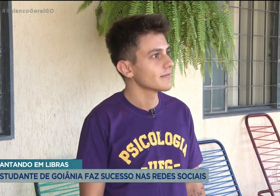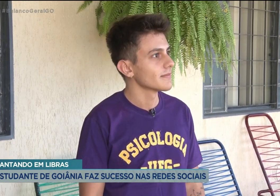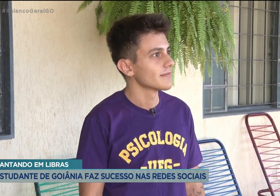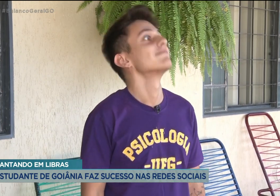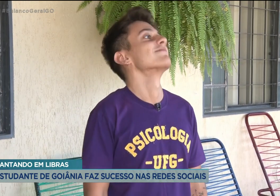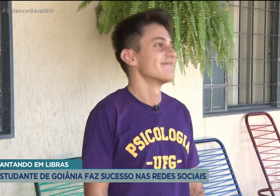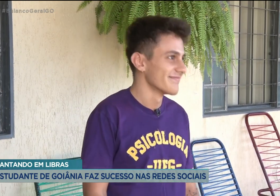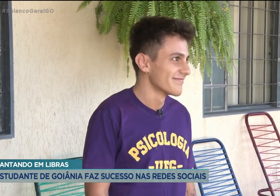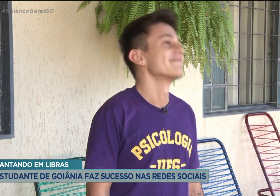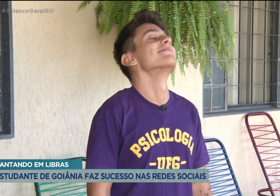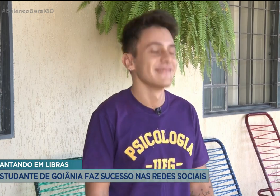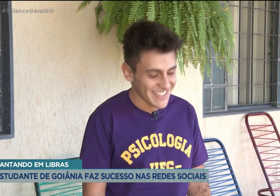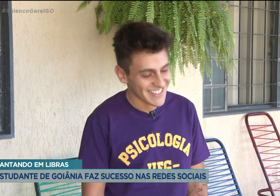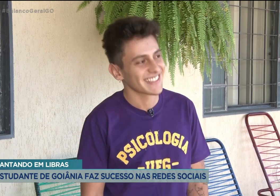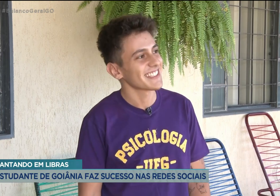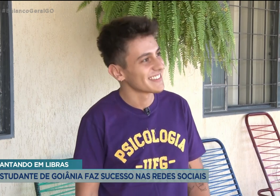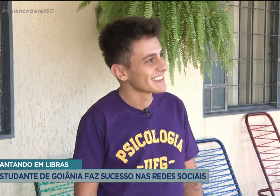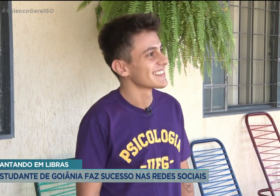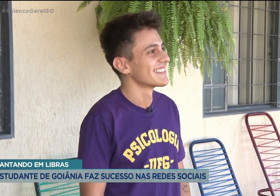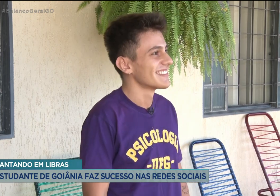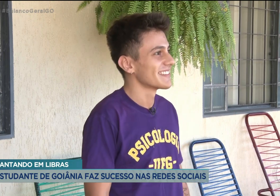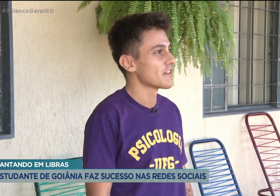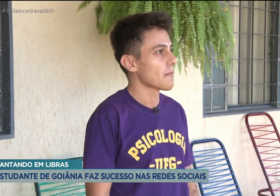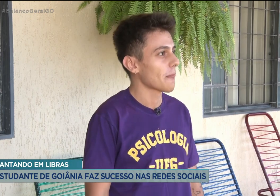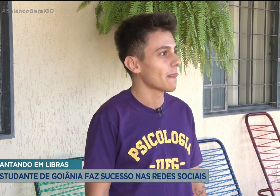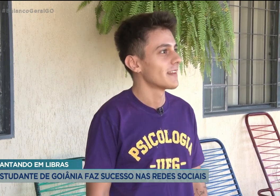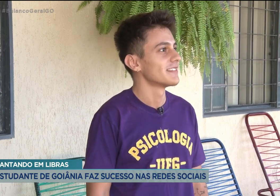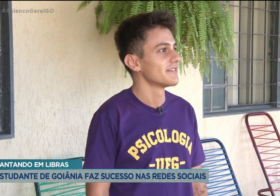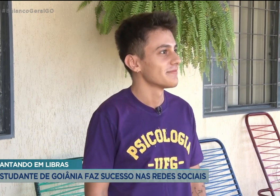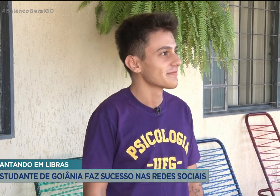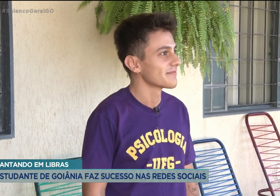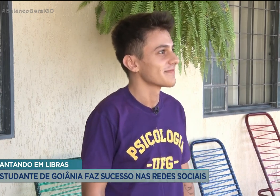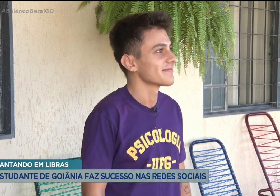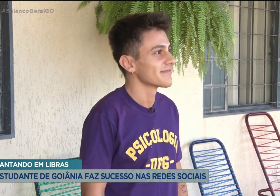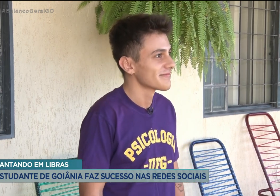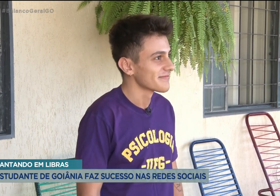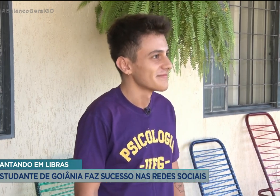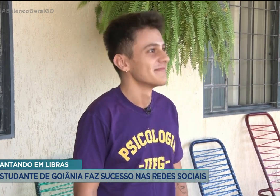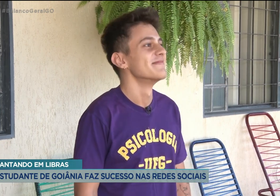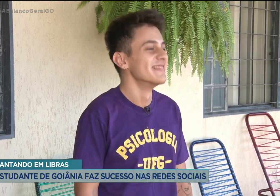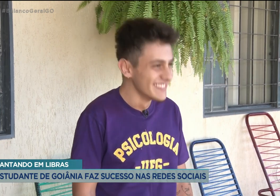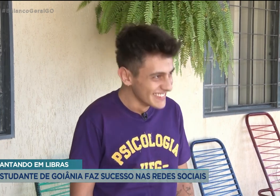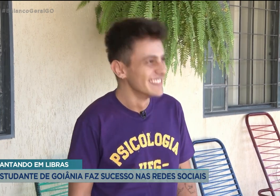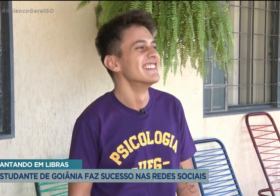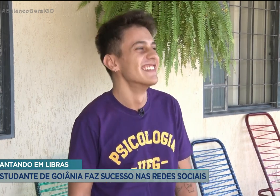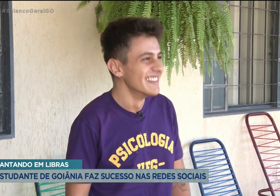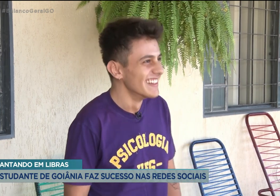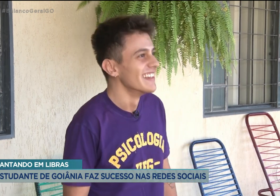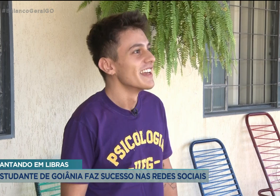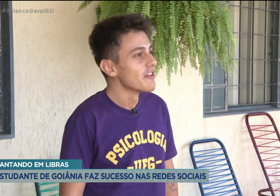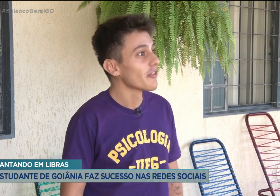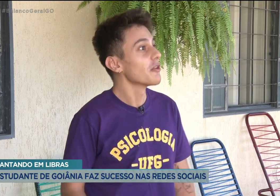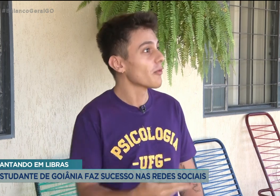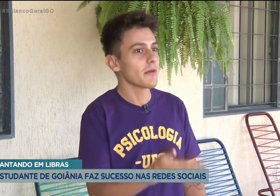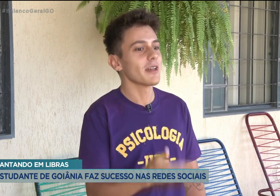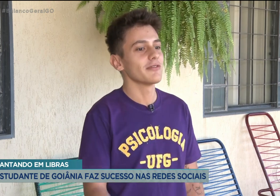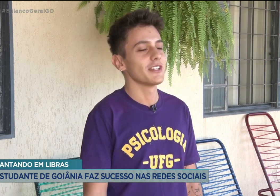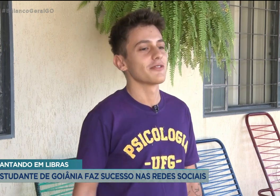A gente não sabe o vai acontecer Qual foi o primeiro que você jogou e falou assim O é eu tô colhendo, gente? O é isso? O mundo tá acabando O que é foi? Foi o primeiro vídeo